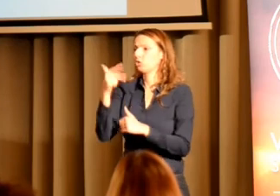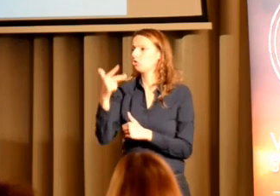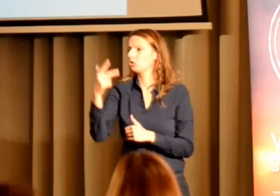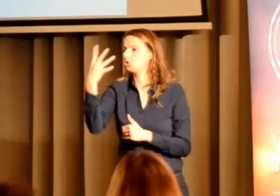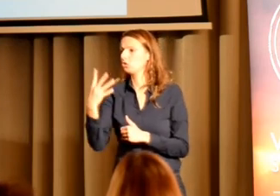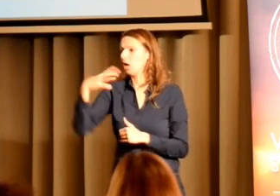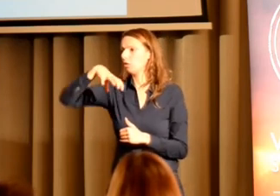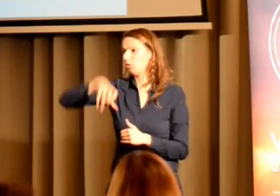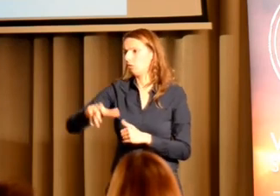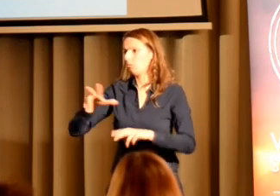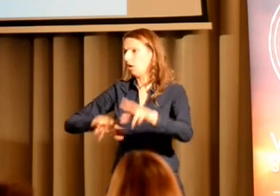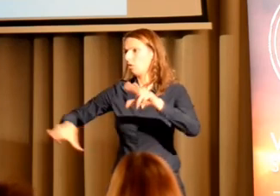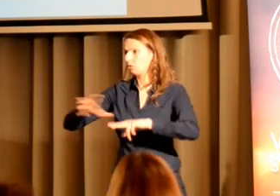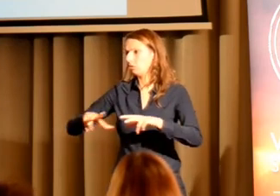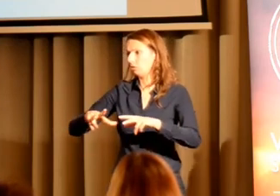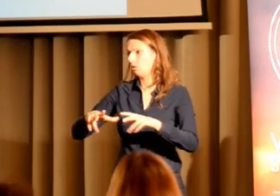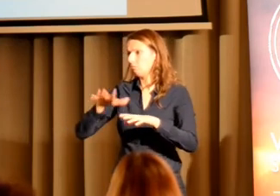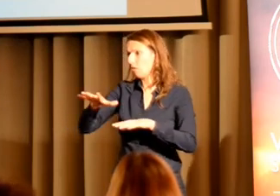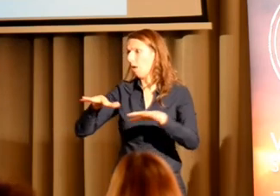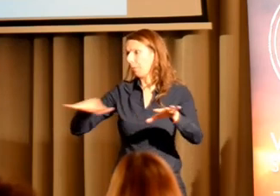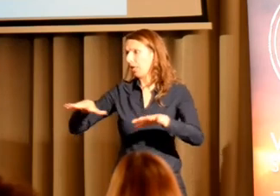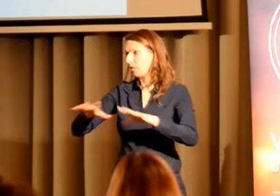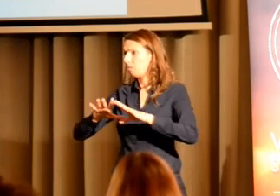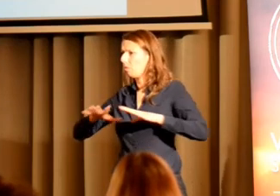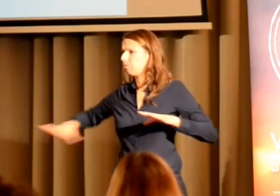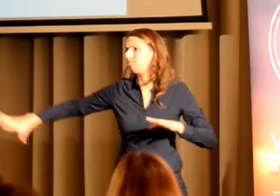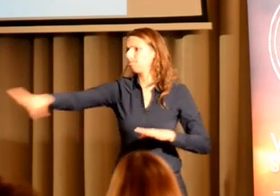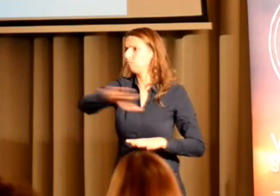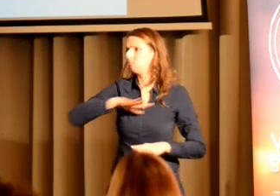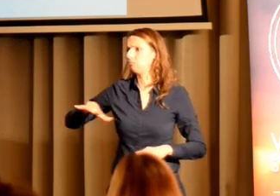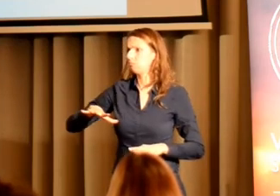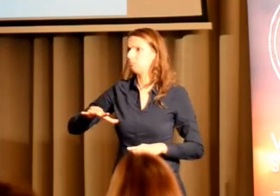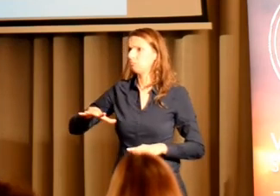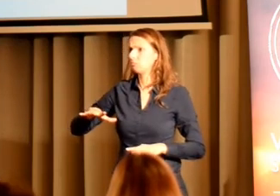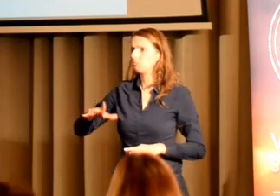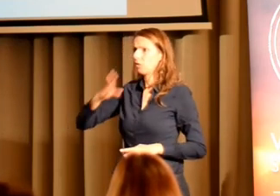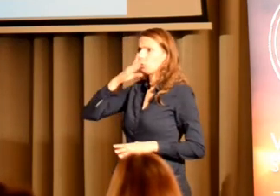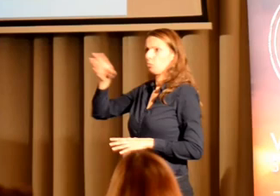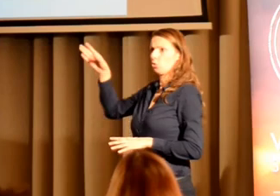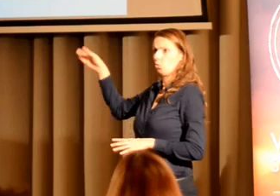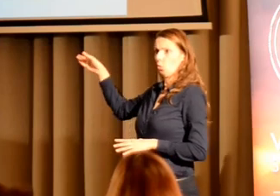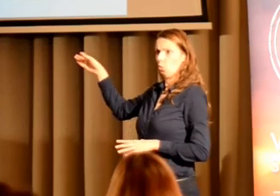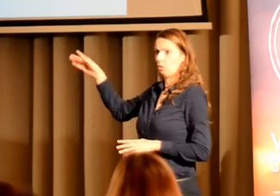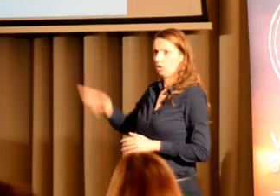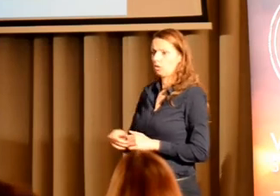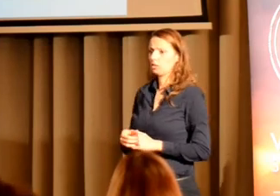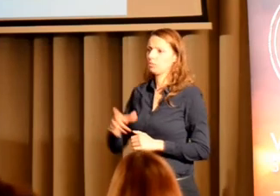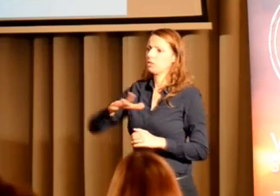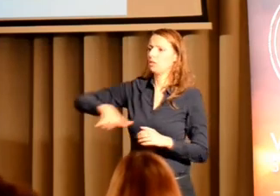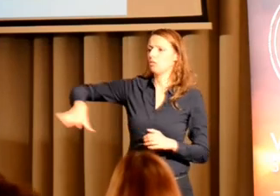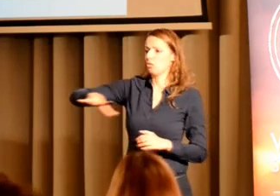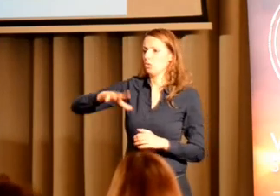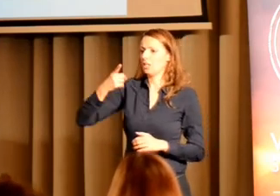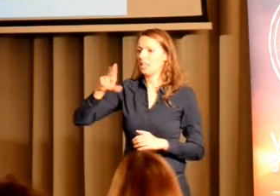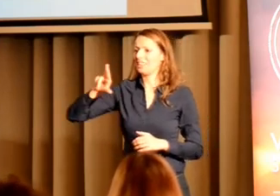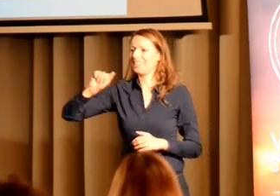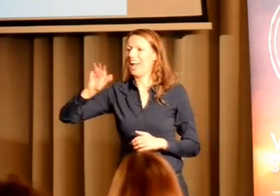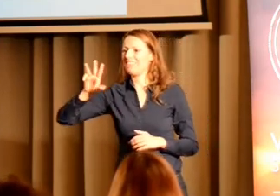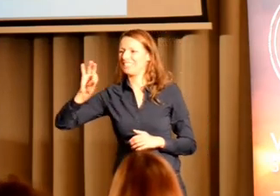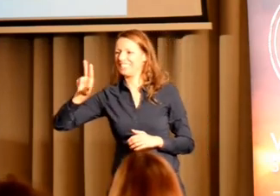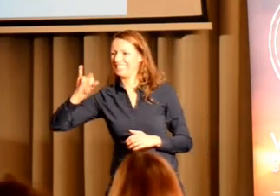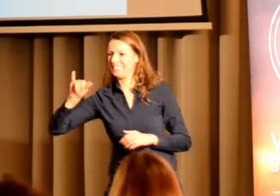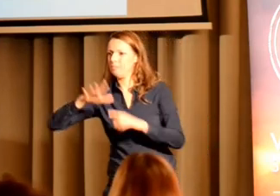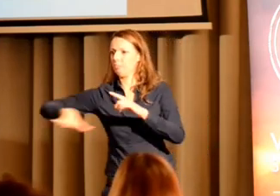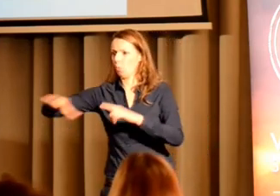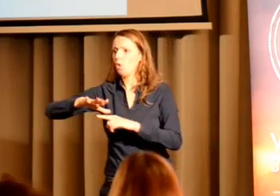rodzinne. Tu jest terytorium na poligonie drawskim. Pamiętacie zapewne doniesienia o tym, że żołnierze